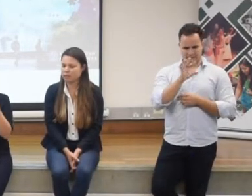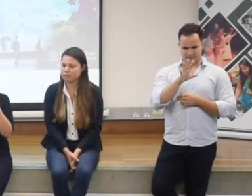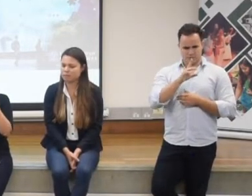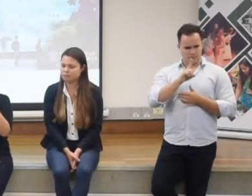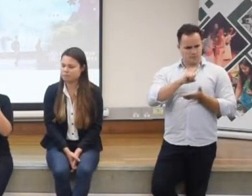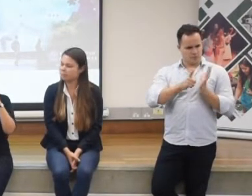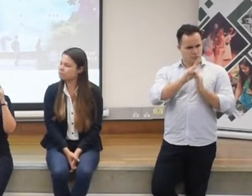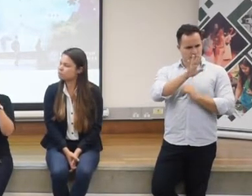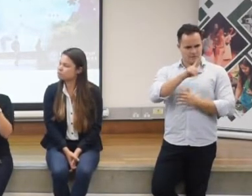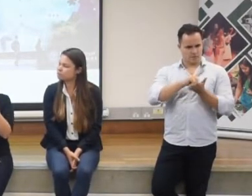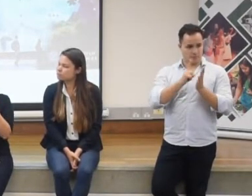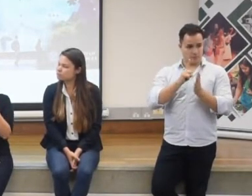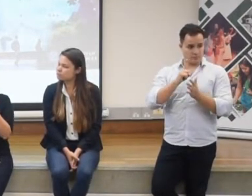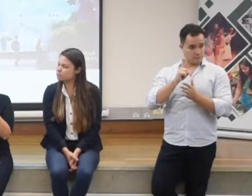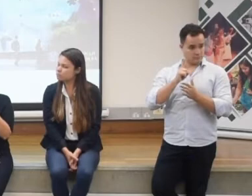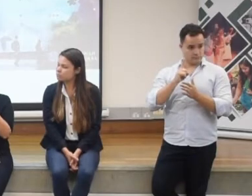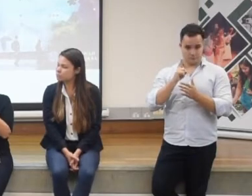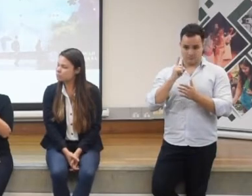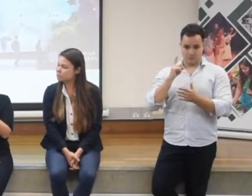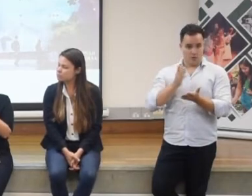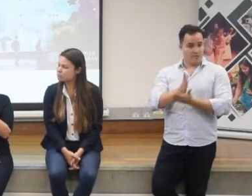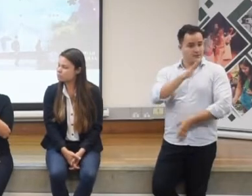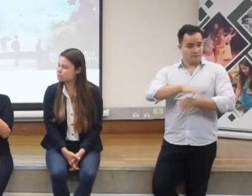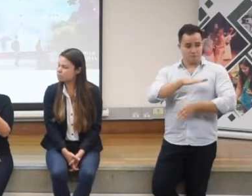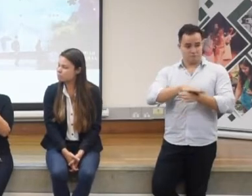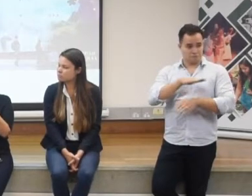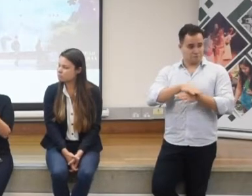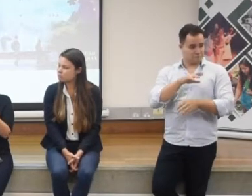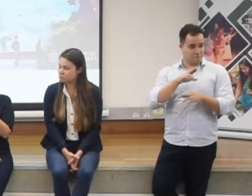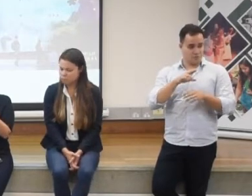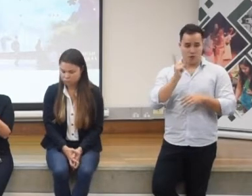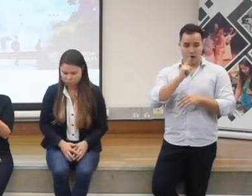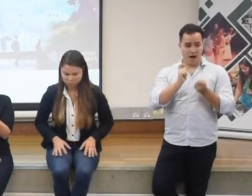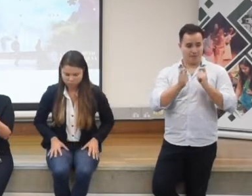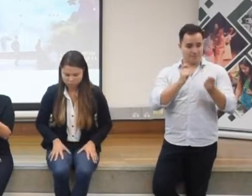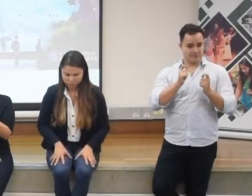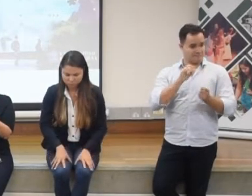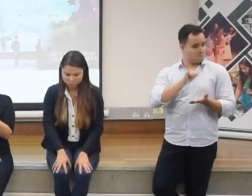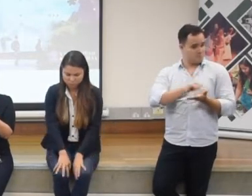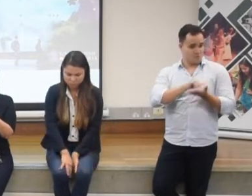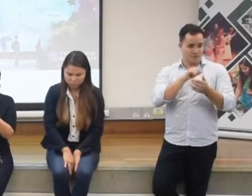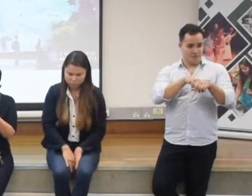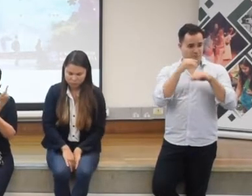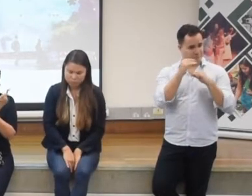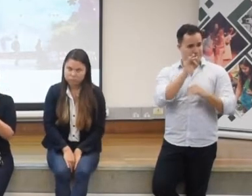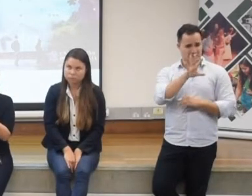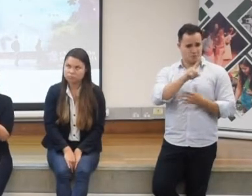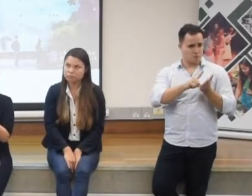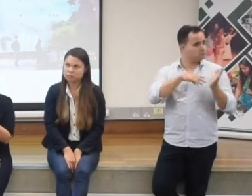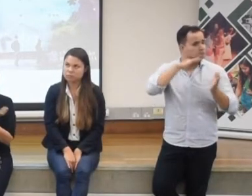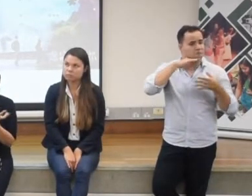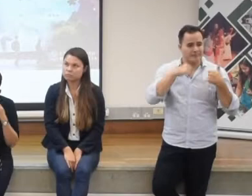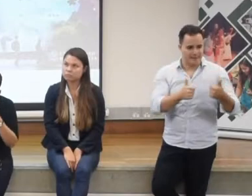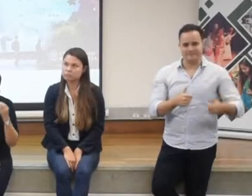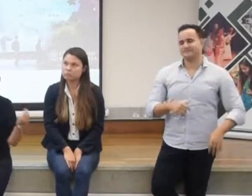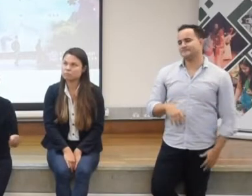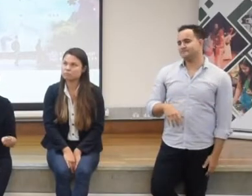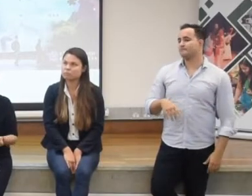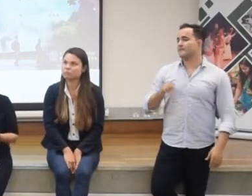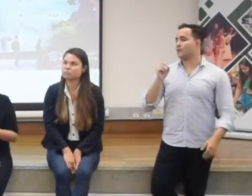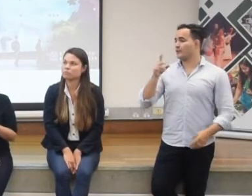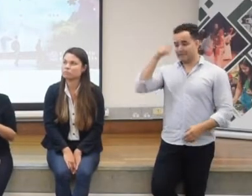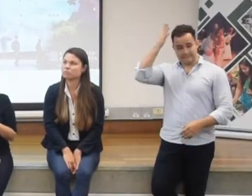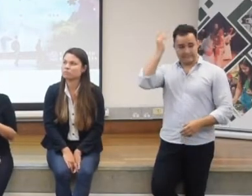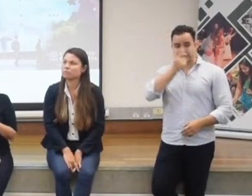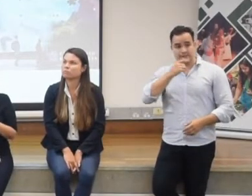Sergio me dice que si votamos respecto a si la primera reunión es para ver propuestas de metodología de cómo